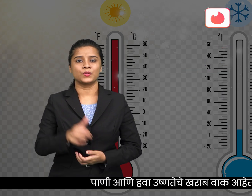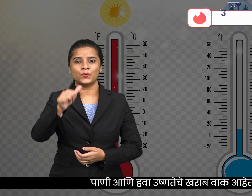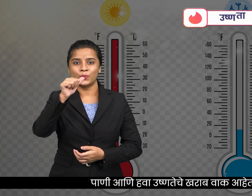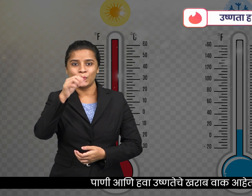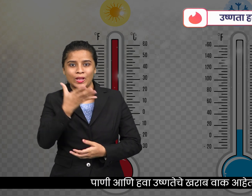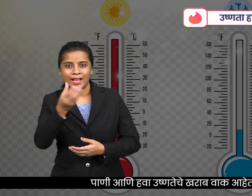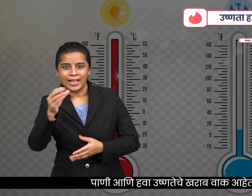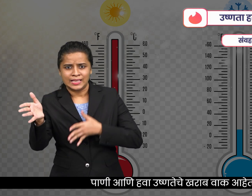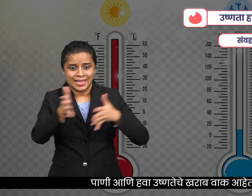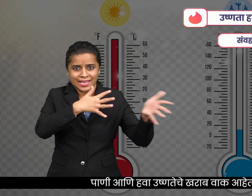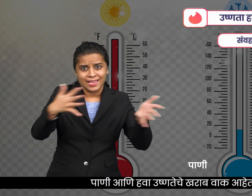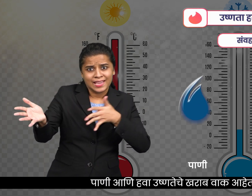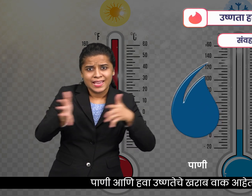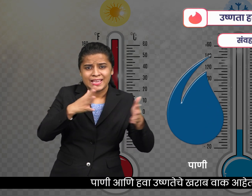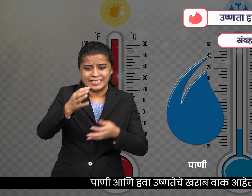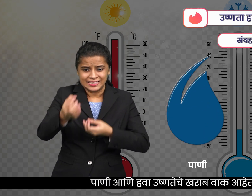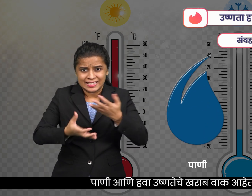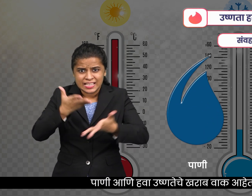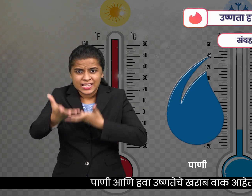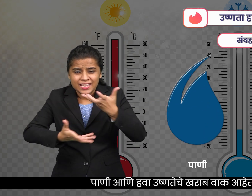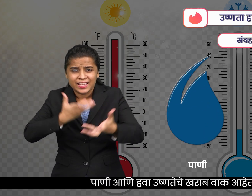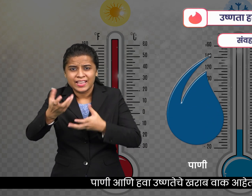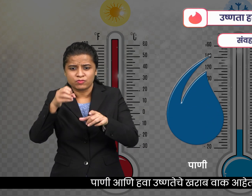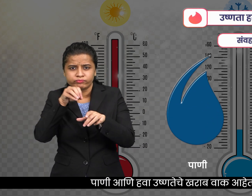पाणी आणि हवा उष्णतेचा खराब वाहक आहेत.